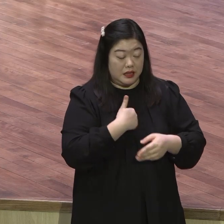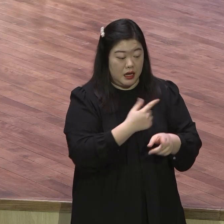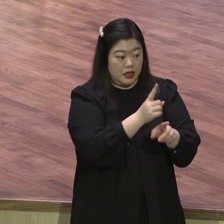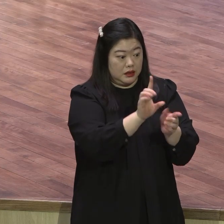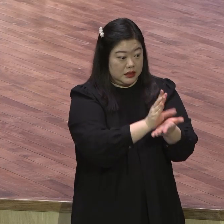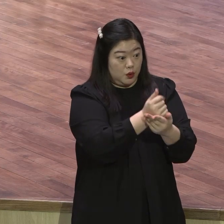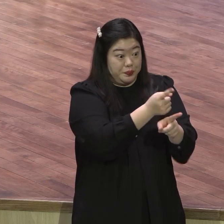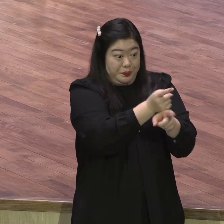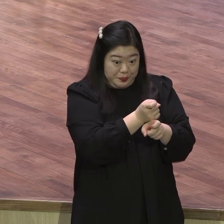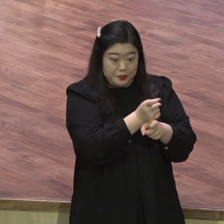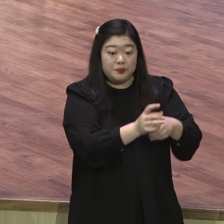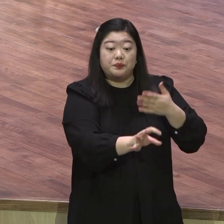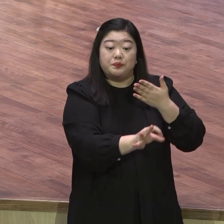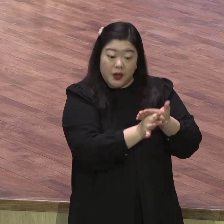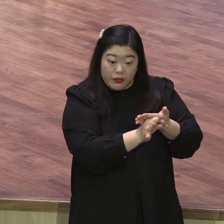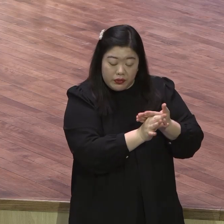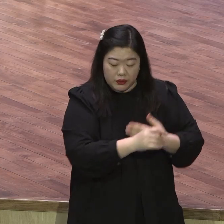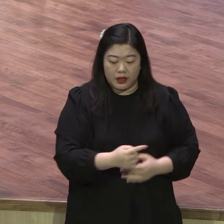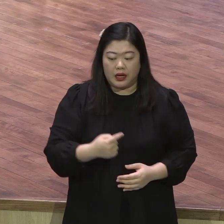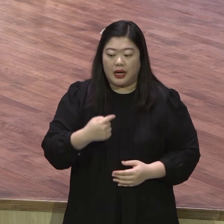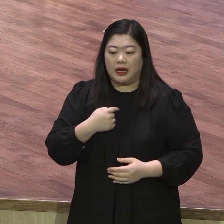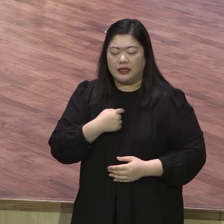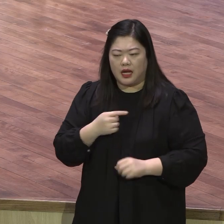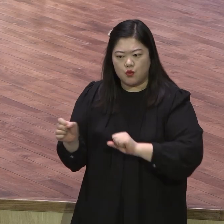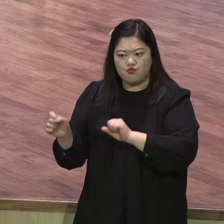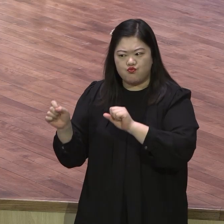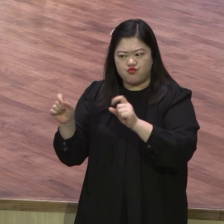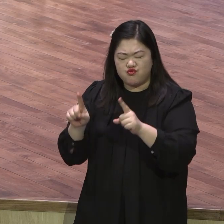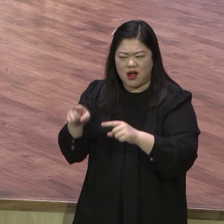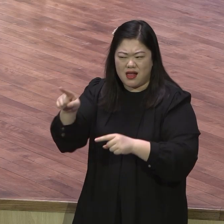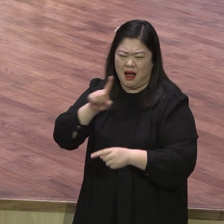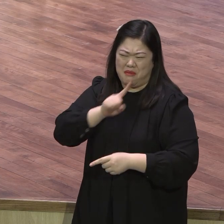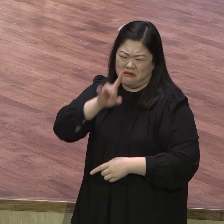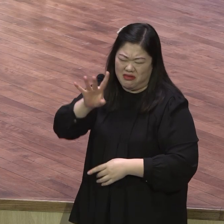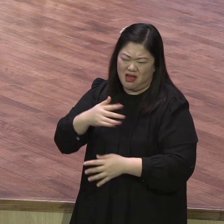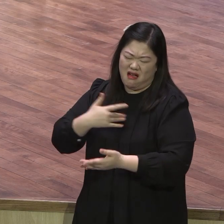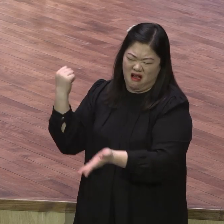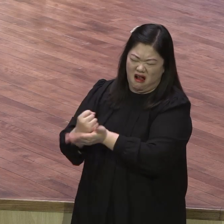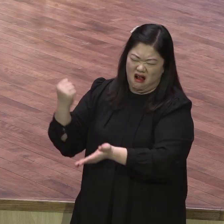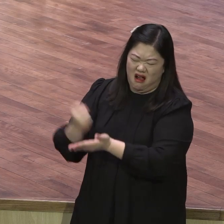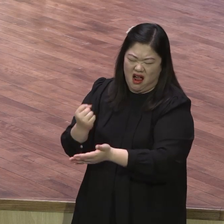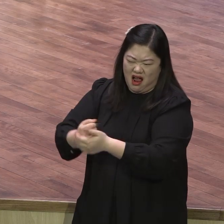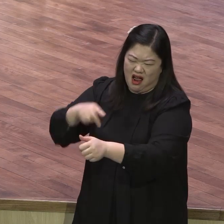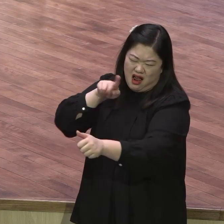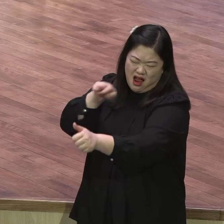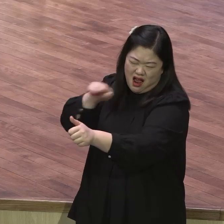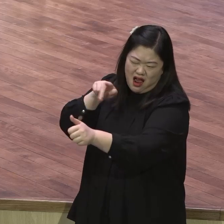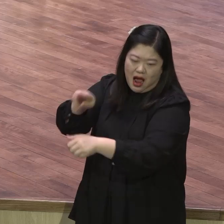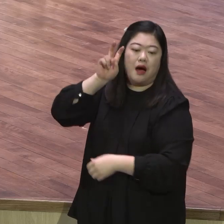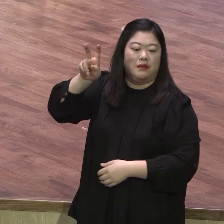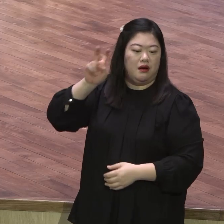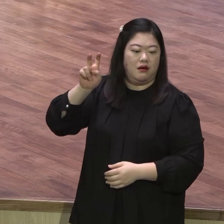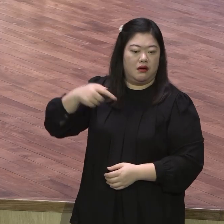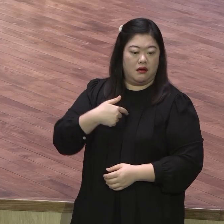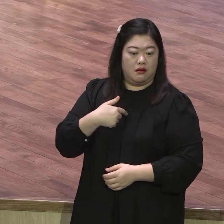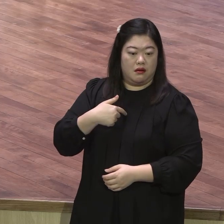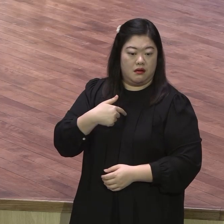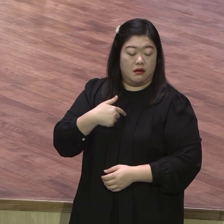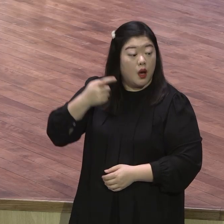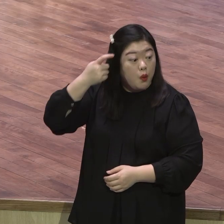하면 나는 부활을 집중적으로 공격했을 것이다. 왜냐하면 기독교의